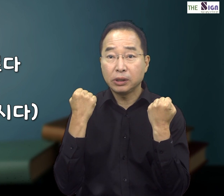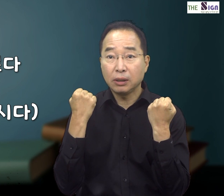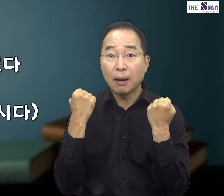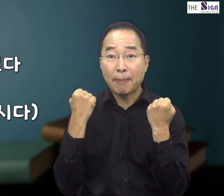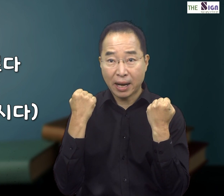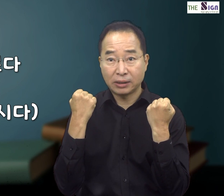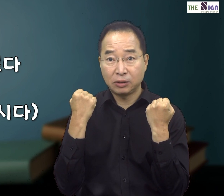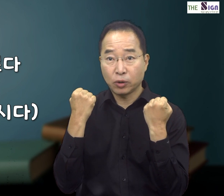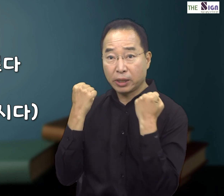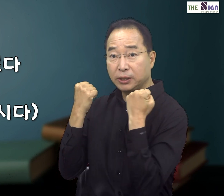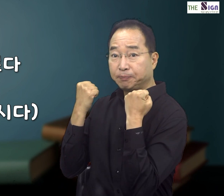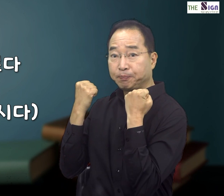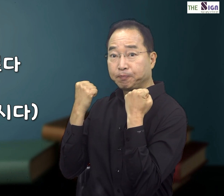손등이 바깥으로 오게끔.